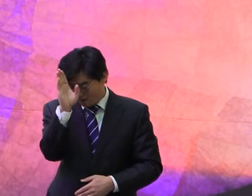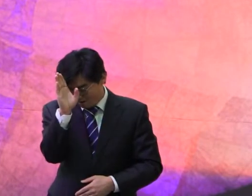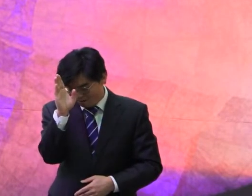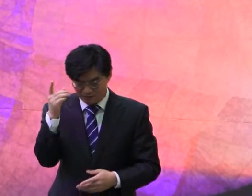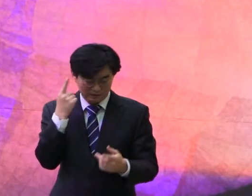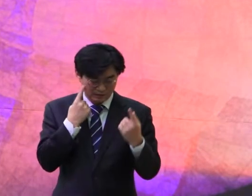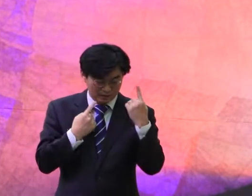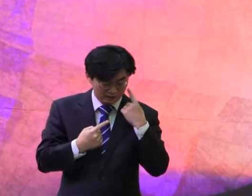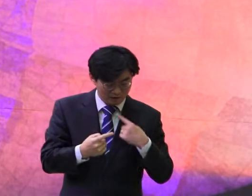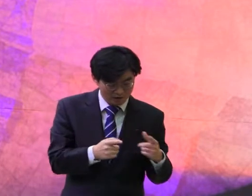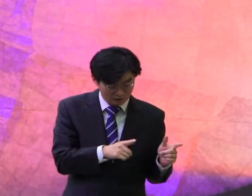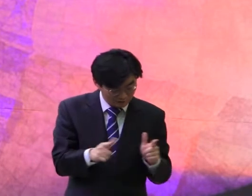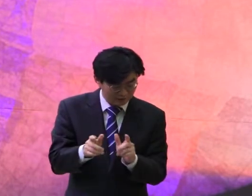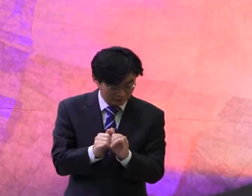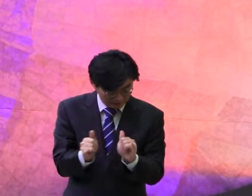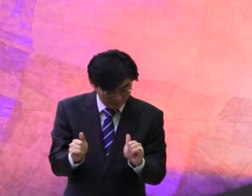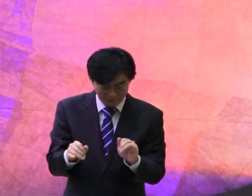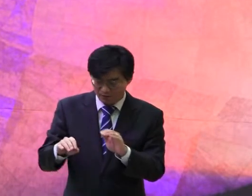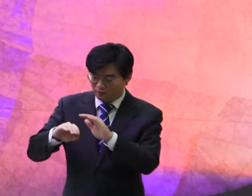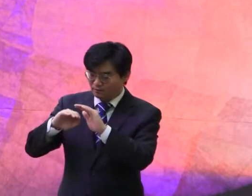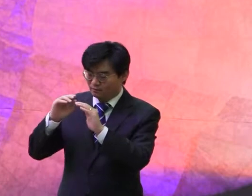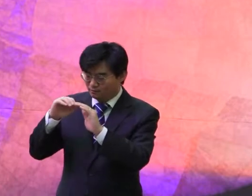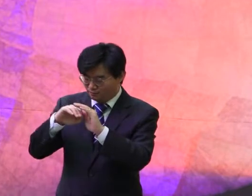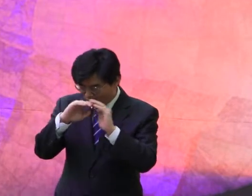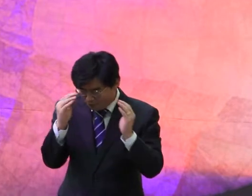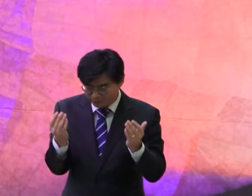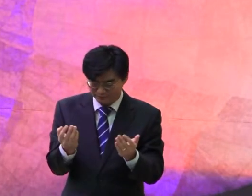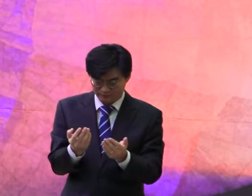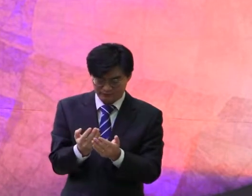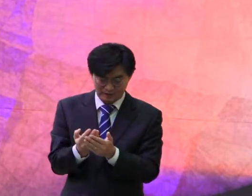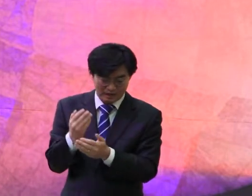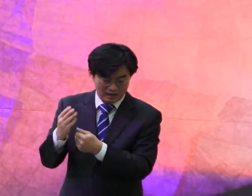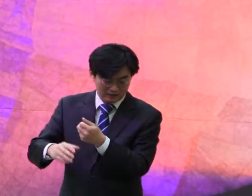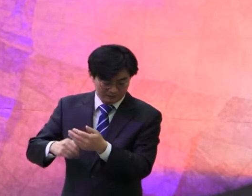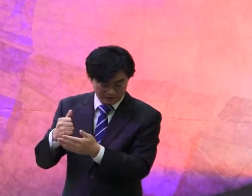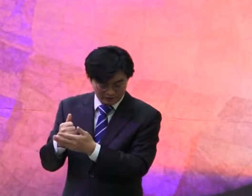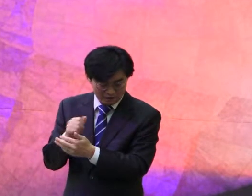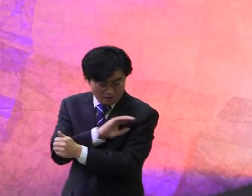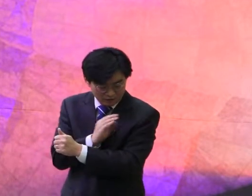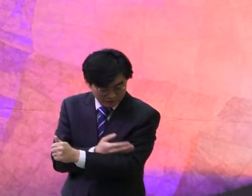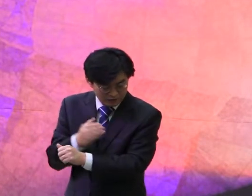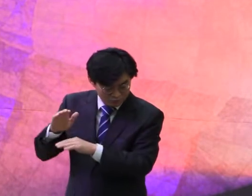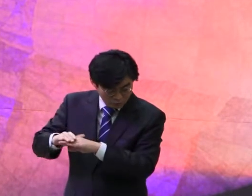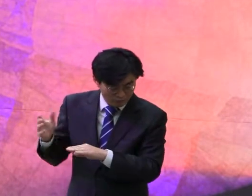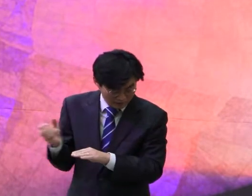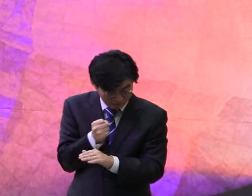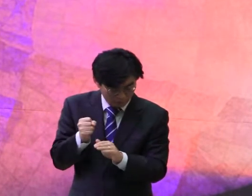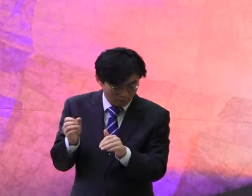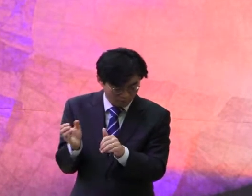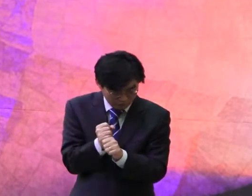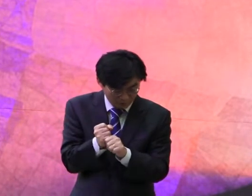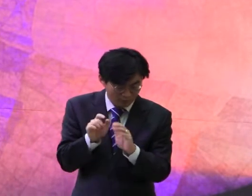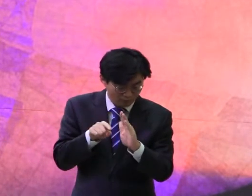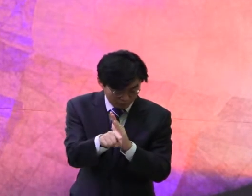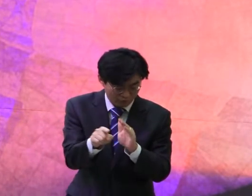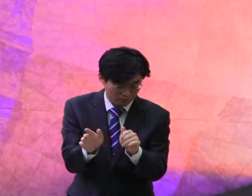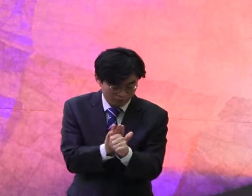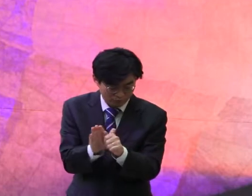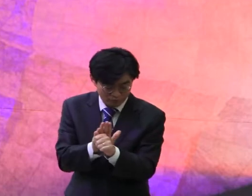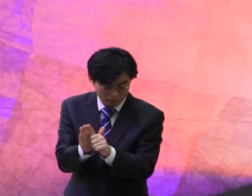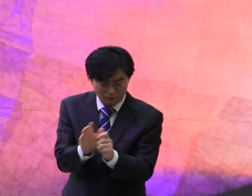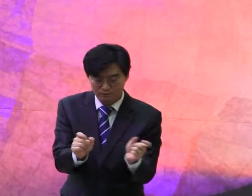분들에게 권능의 손으로 주님이 인도하여 주시옵소서. 정말 모든 분들에게 육신의 회복과